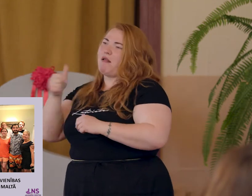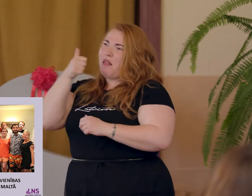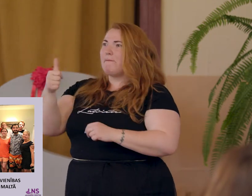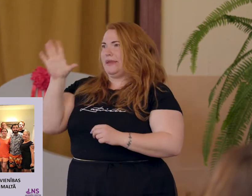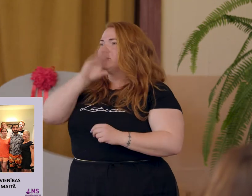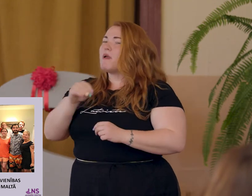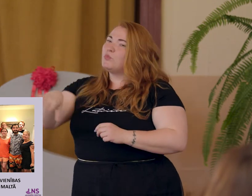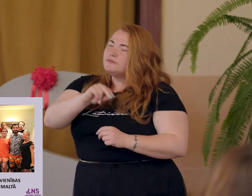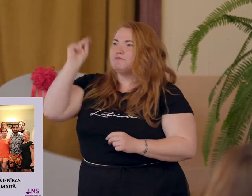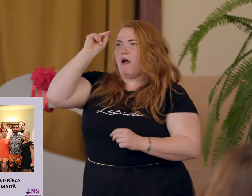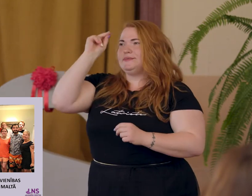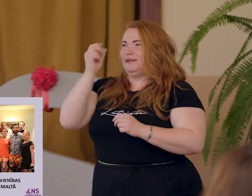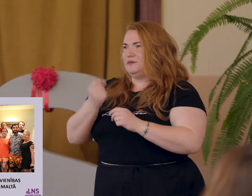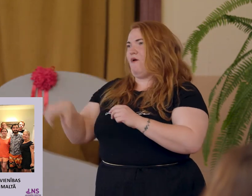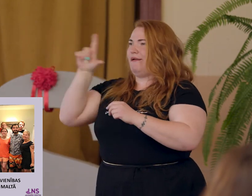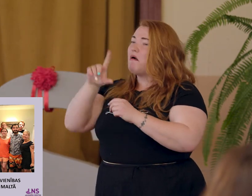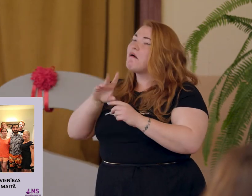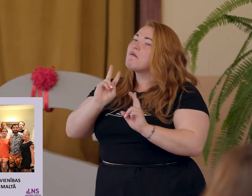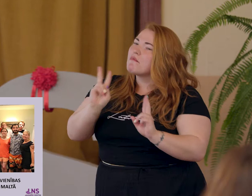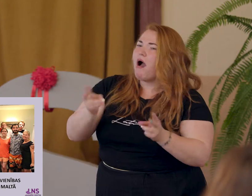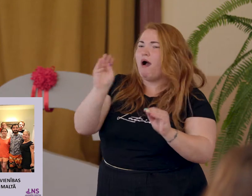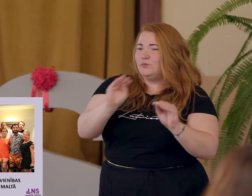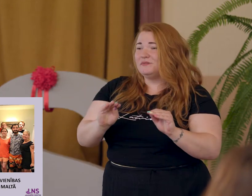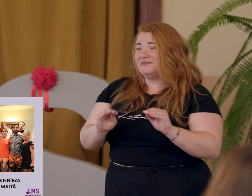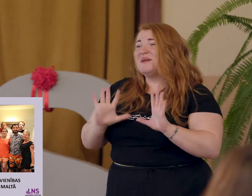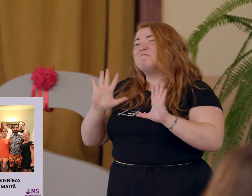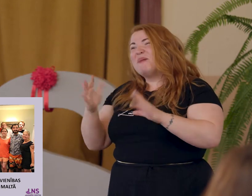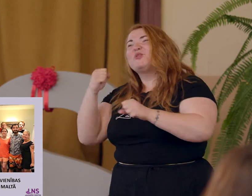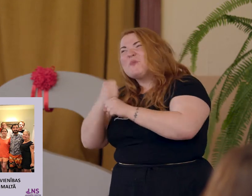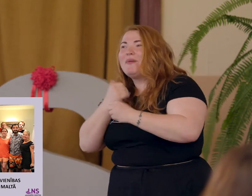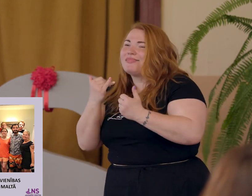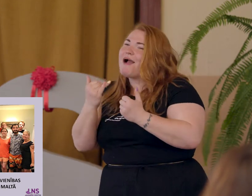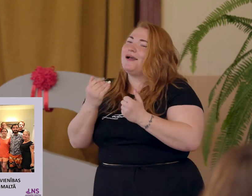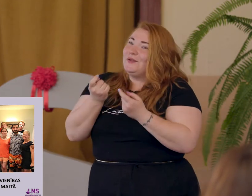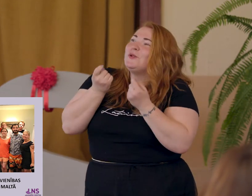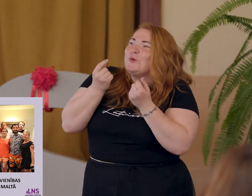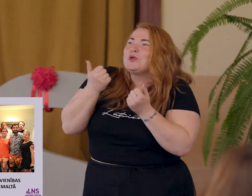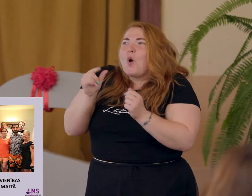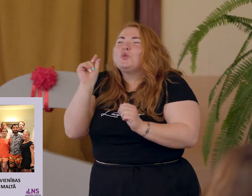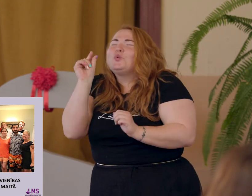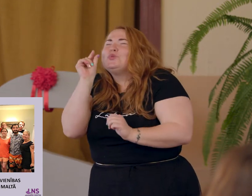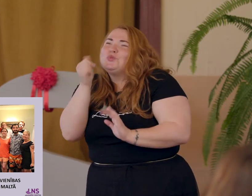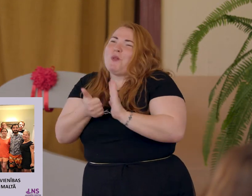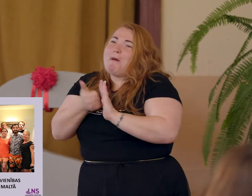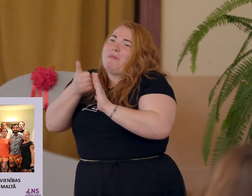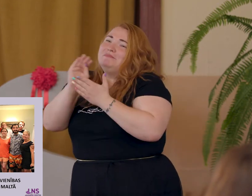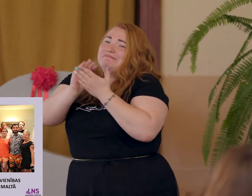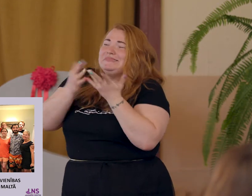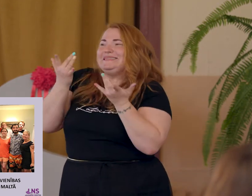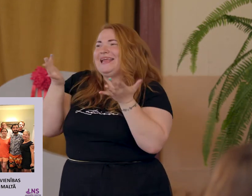no citiem. Jā. Mums tāda iespēja bija apgūt, kā pareizi uzrakstīt projektu. Un, nu, drustiņi mēs